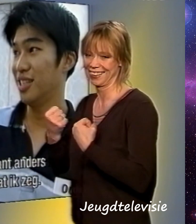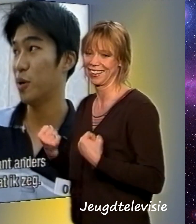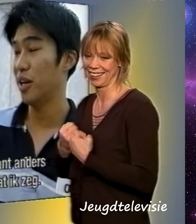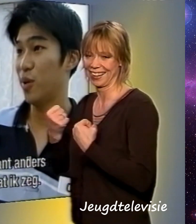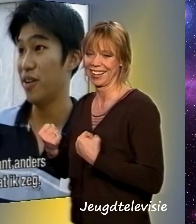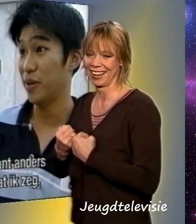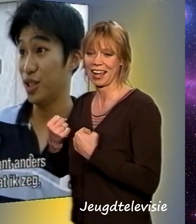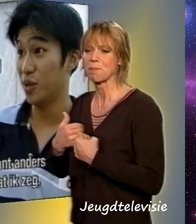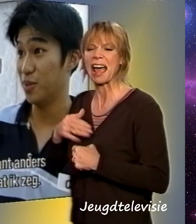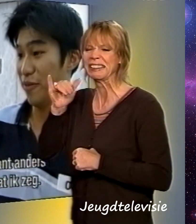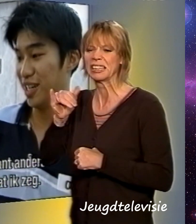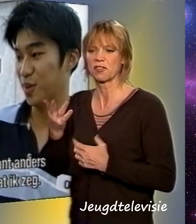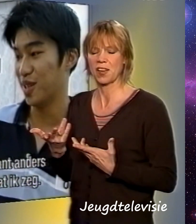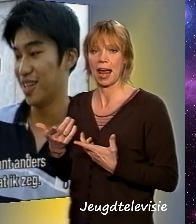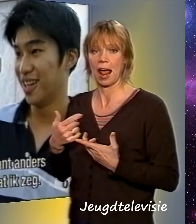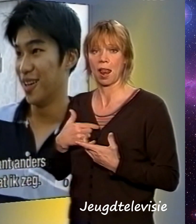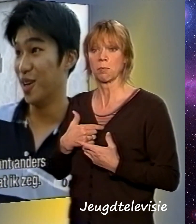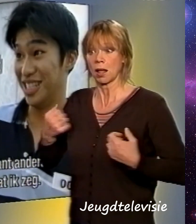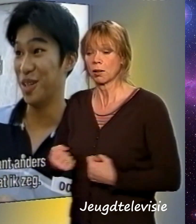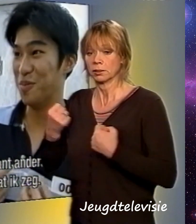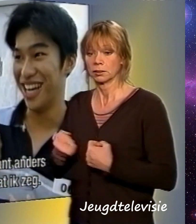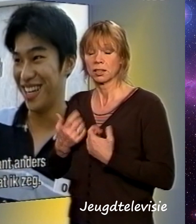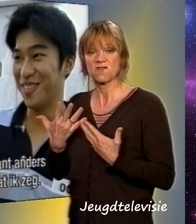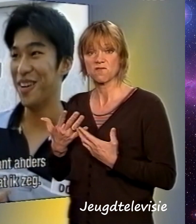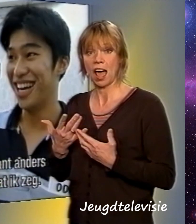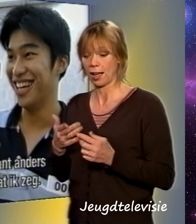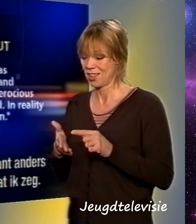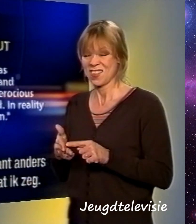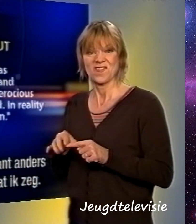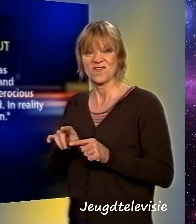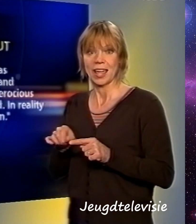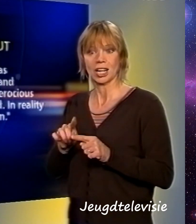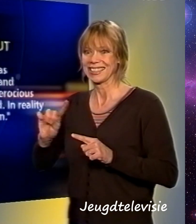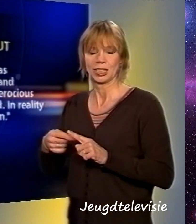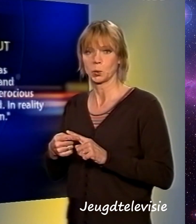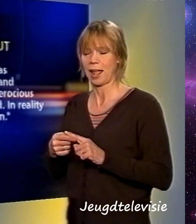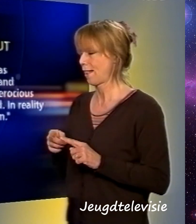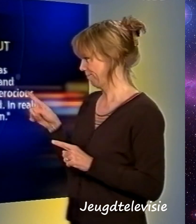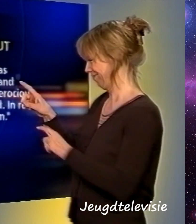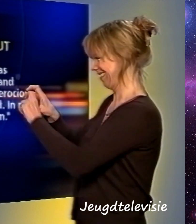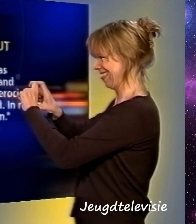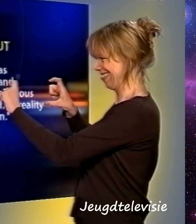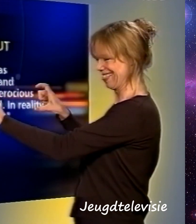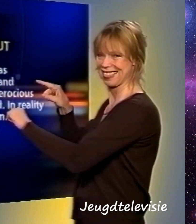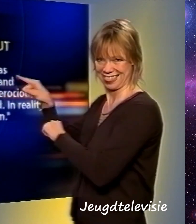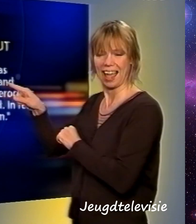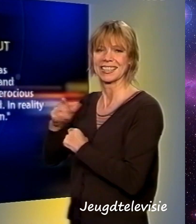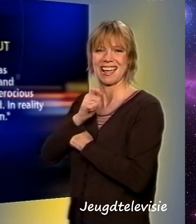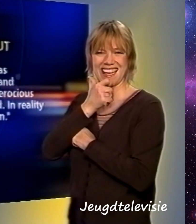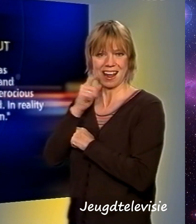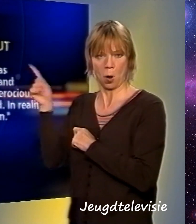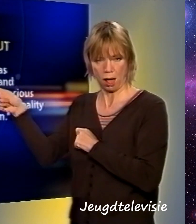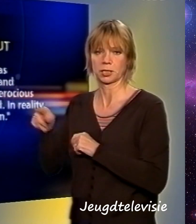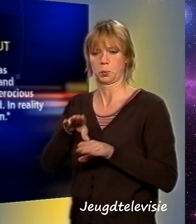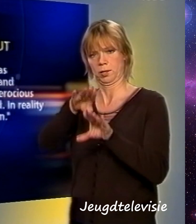die is mooi weer uit pakistan als mijn vinger te horen molly te doen maar ja dit was de engelse tekst die de deelnemers moesten